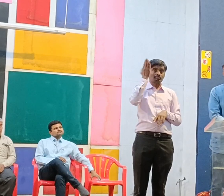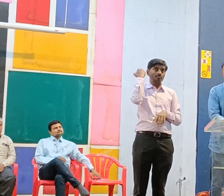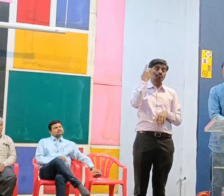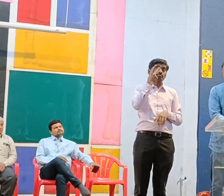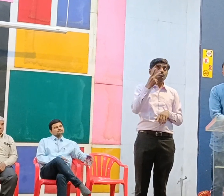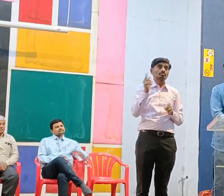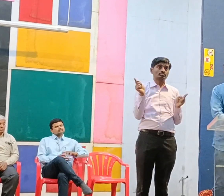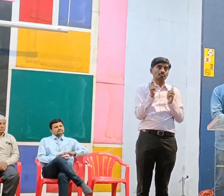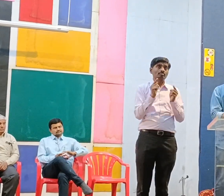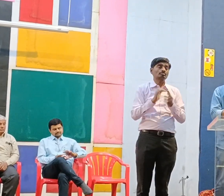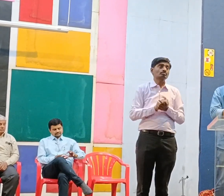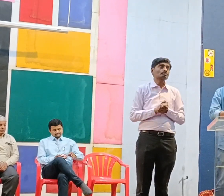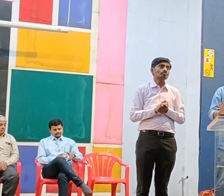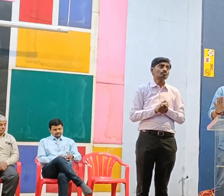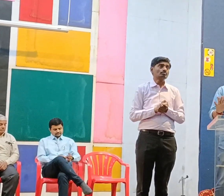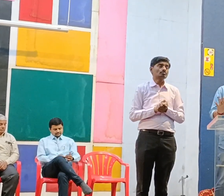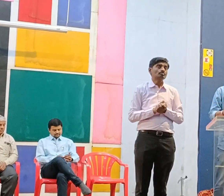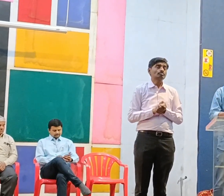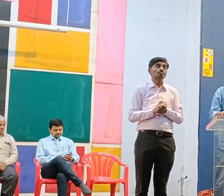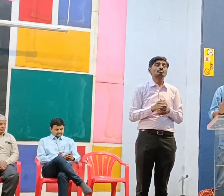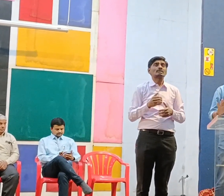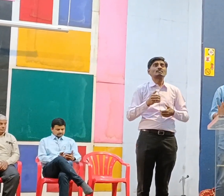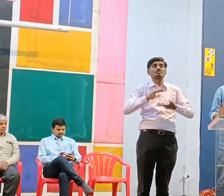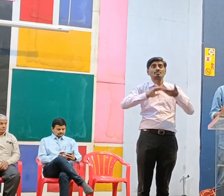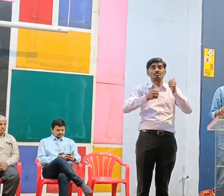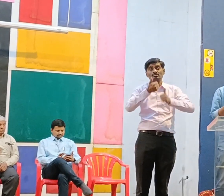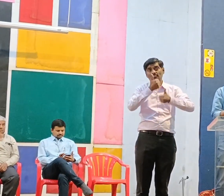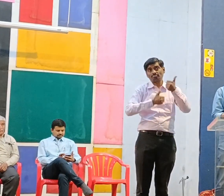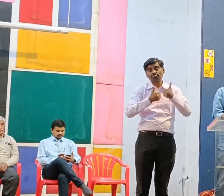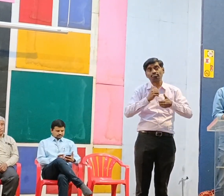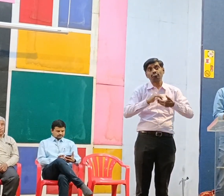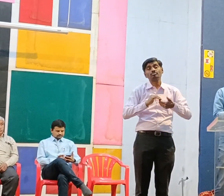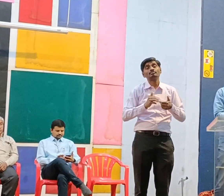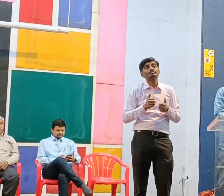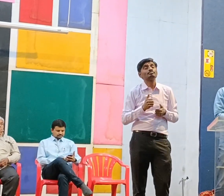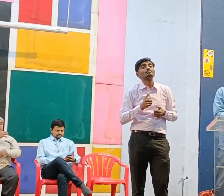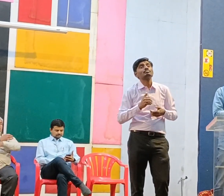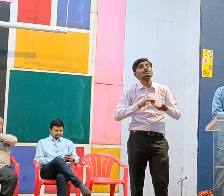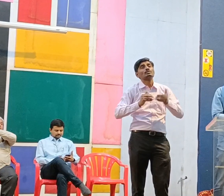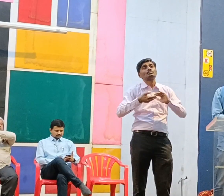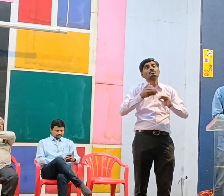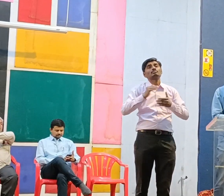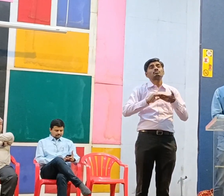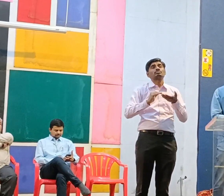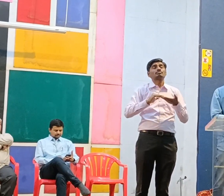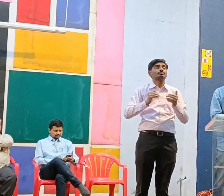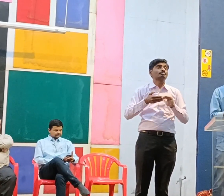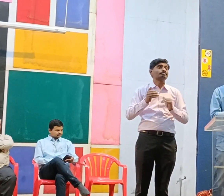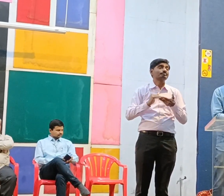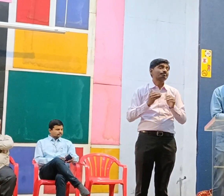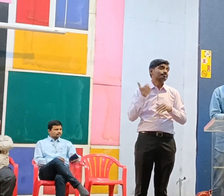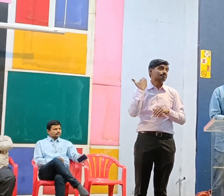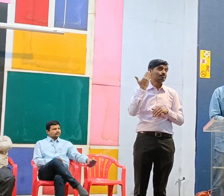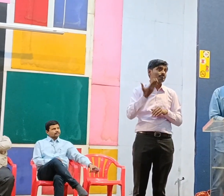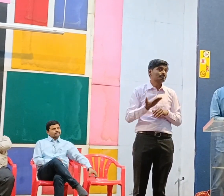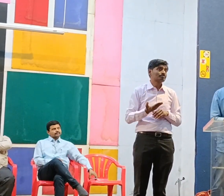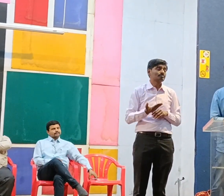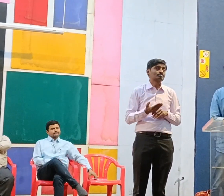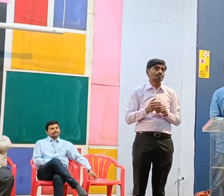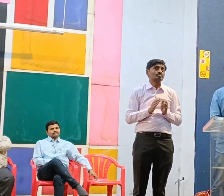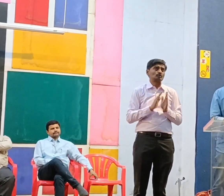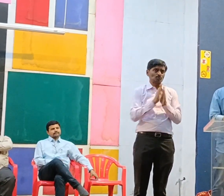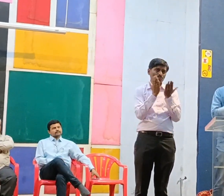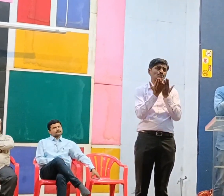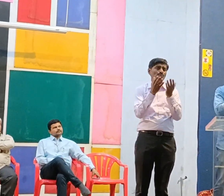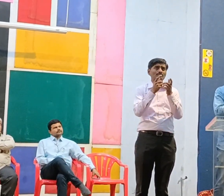પૂર્ણાહુતિ કરીશ. એક રેસ શરૂ થાય છે. આ પ્રસંગ ઘણા બધા અરબી સદીની વાંચન યાત્રાથી માંડી ઘણા પુસ્તકોમાં આપેલો